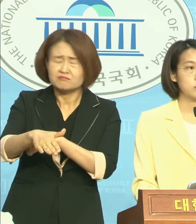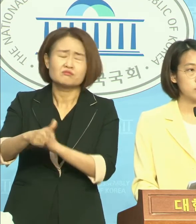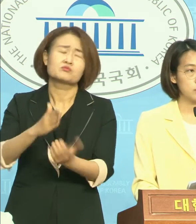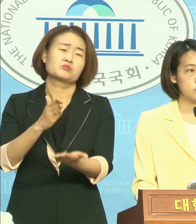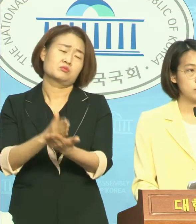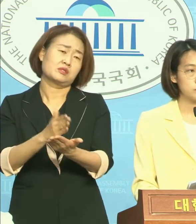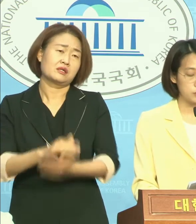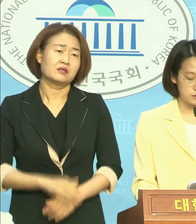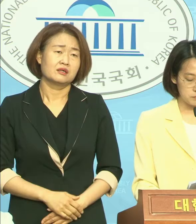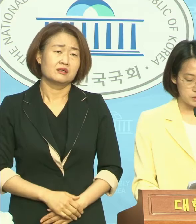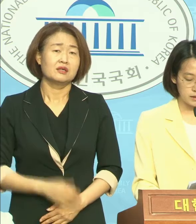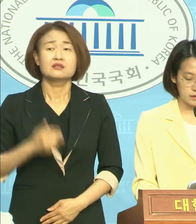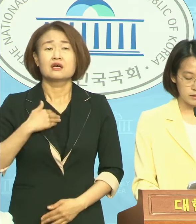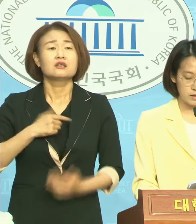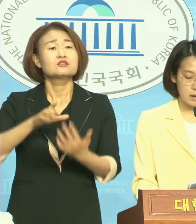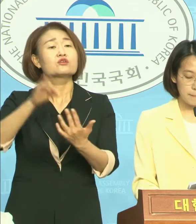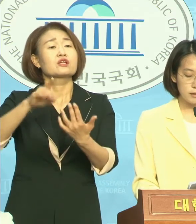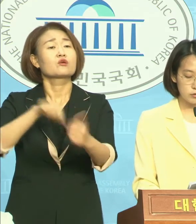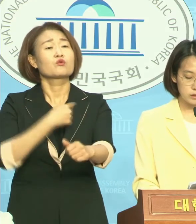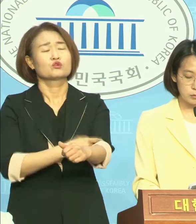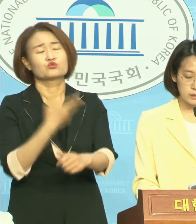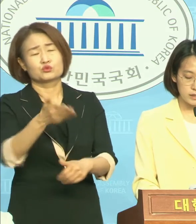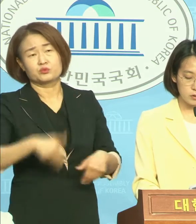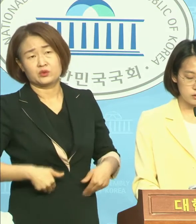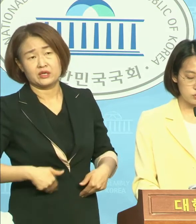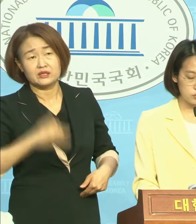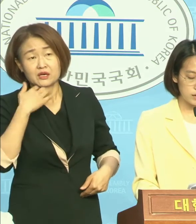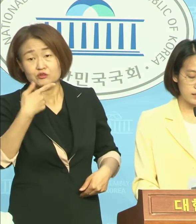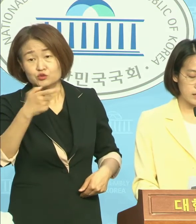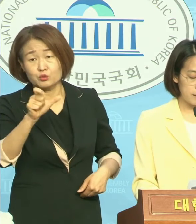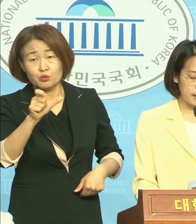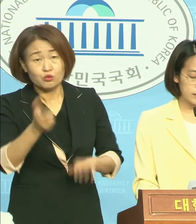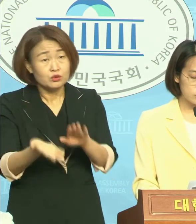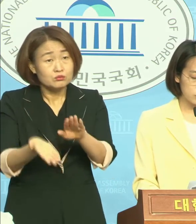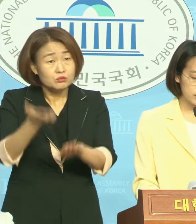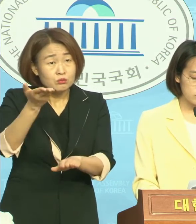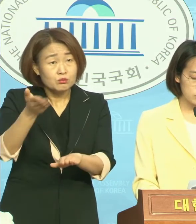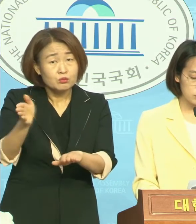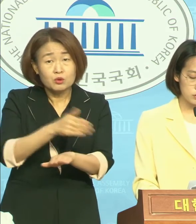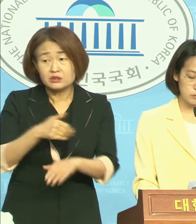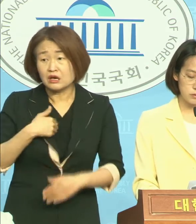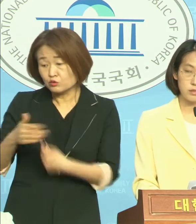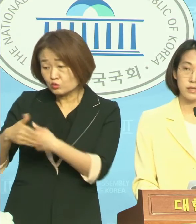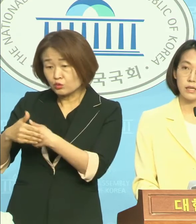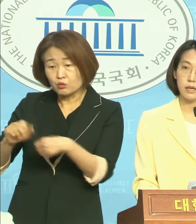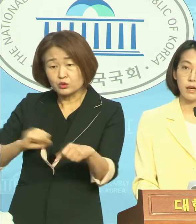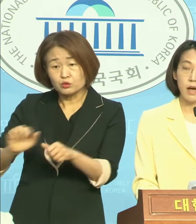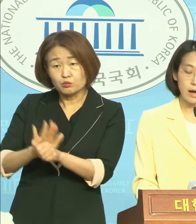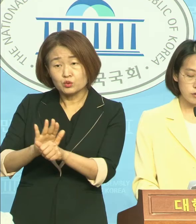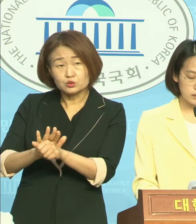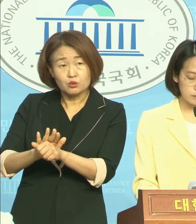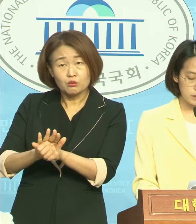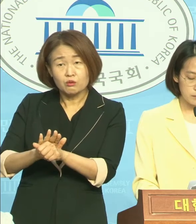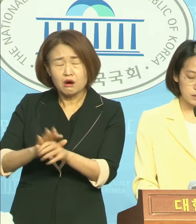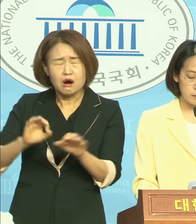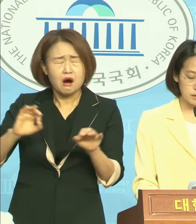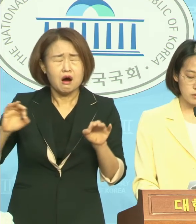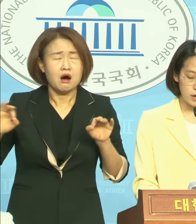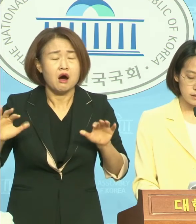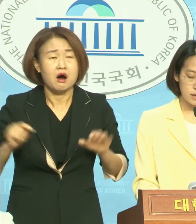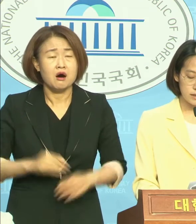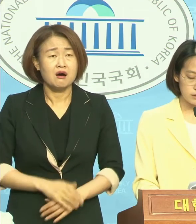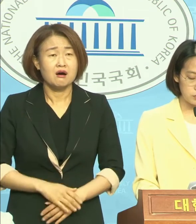있도록 선택권을 부여했습니다 만 65세가 되는 순간 받아오던 활동 지원 서비스 시간이 하루 아침에